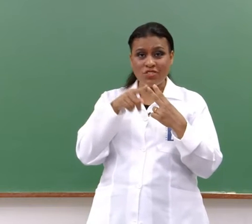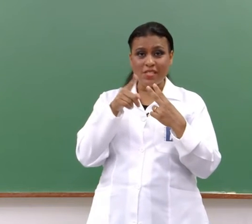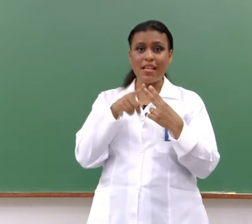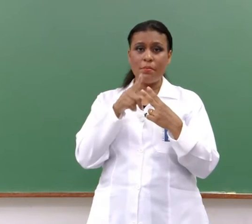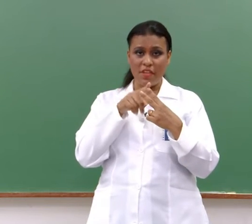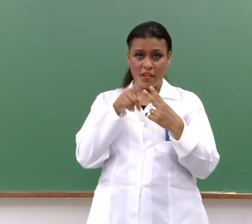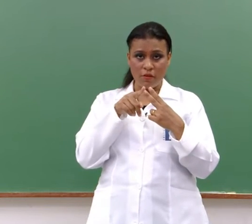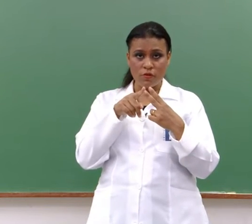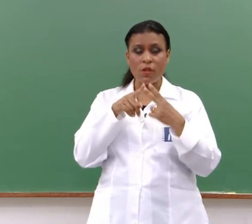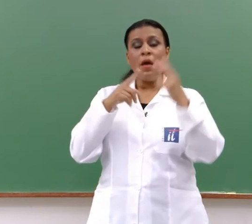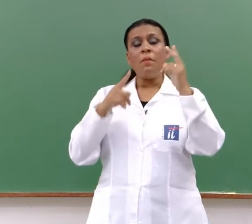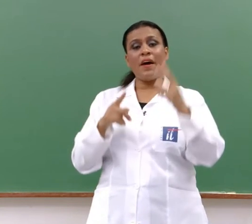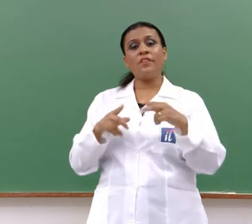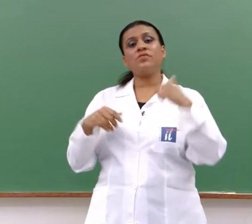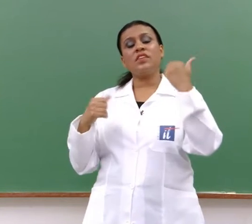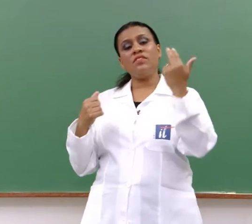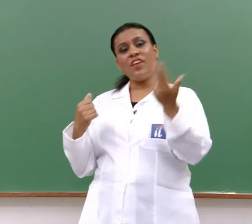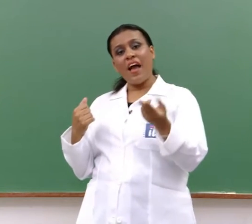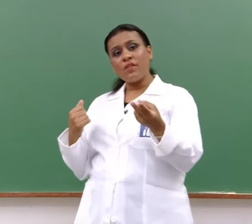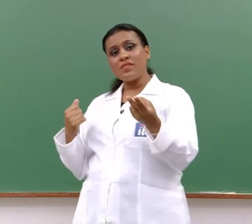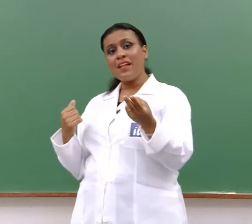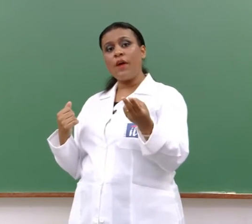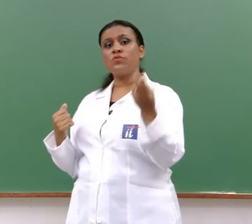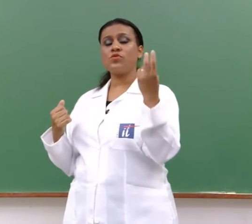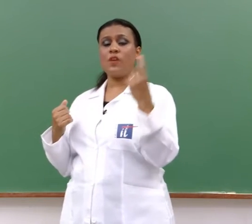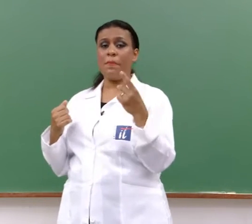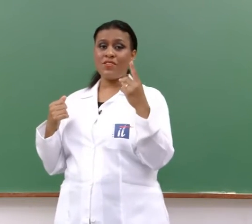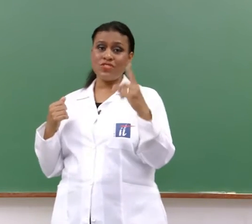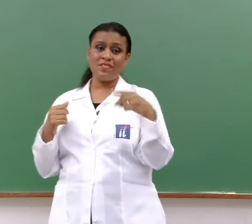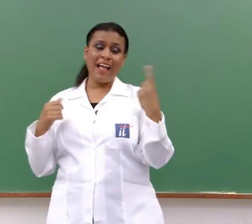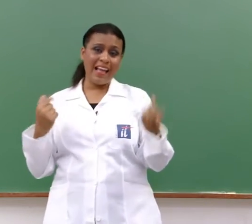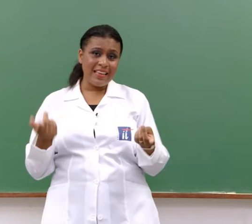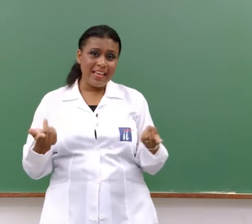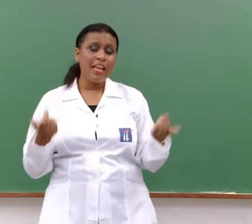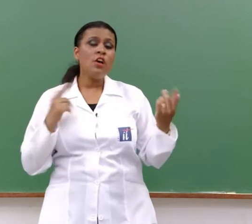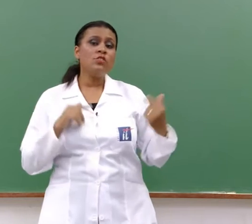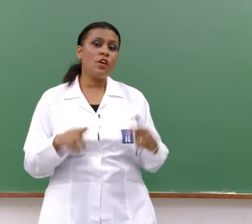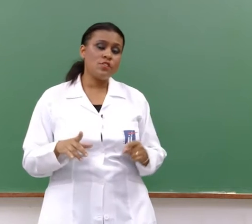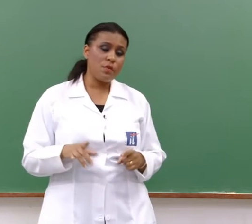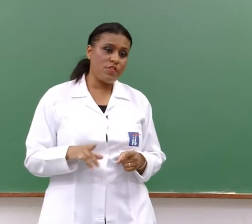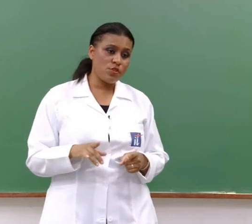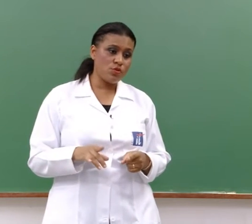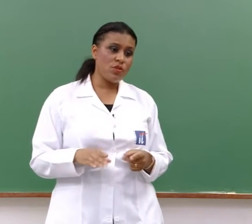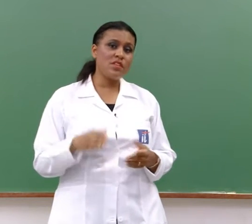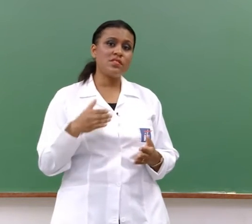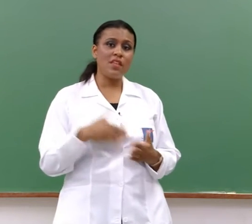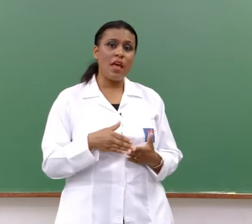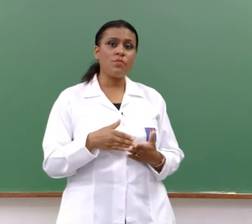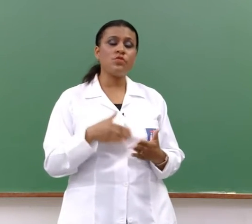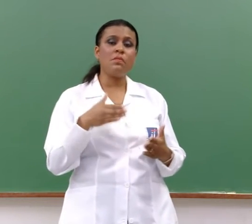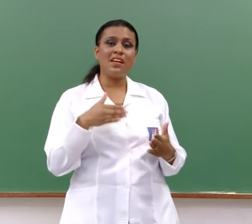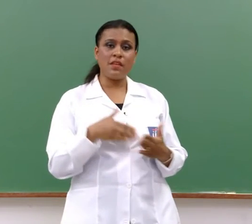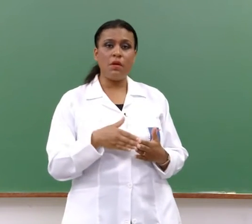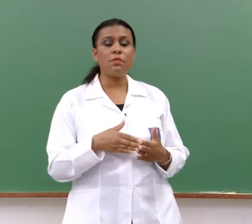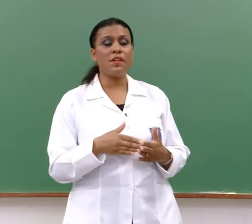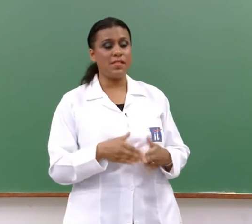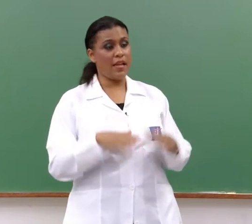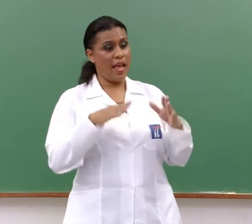grandes amigos para nos enviar os laudos. Só a partir daí, nós professores temos o embasamento para dizer